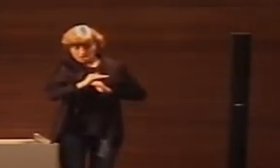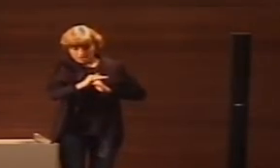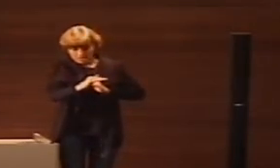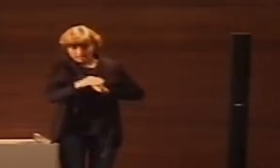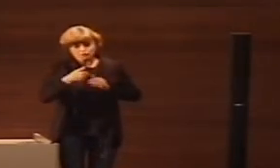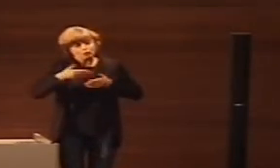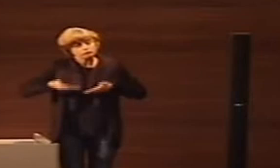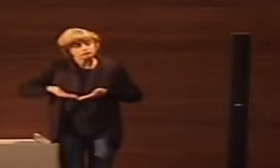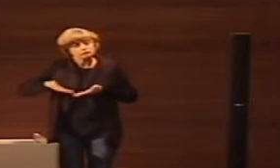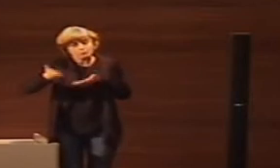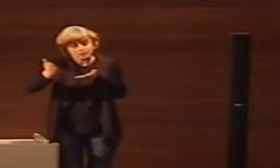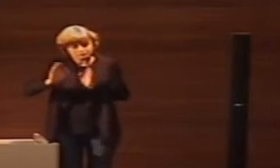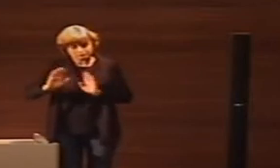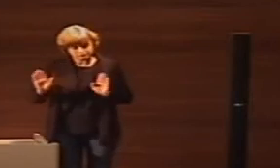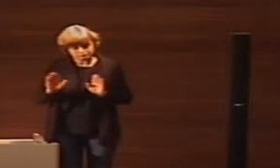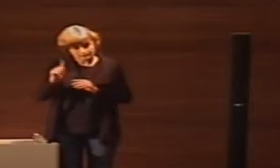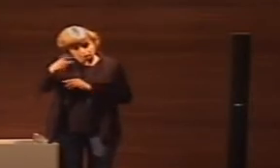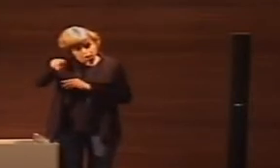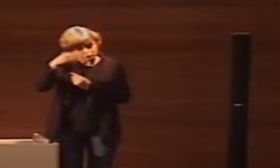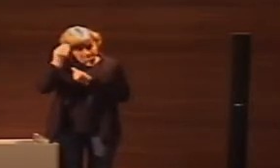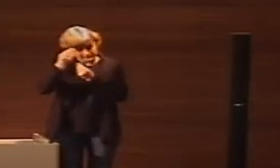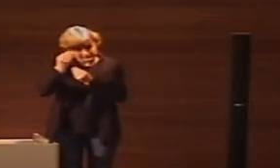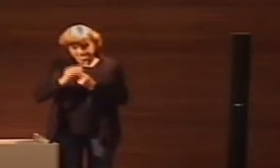dejo para la reflexión.